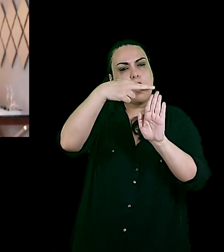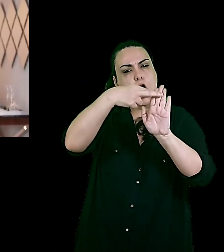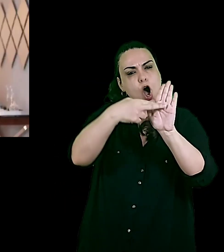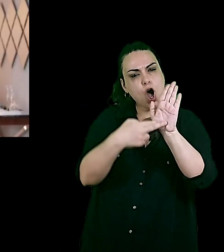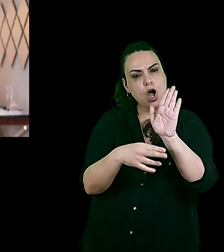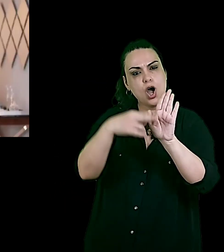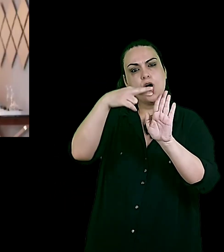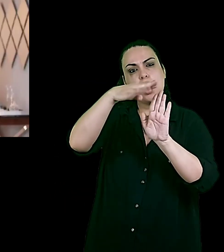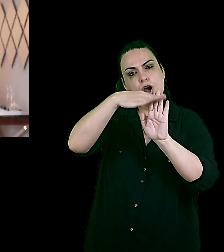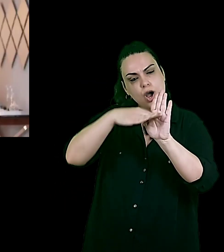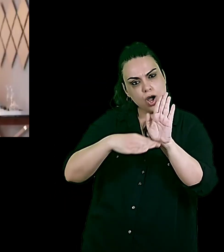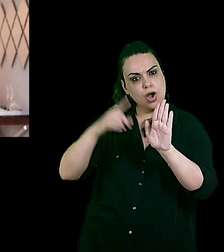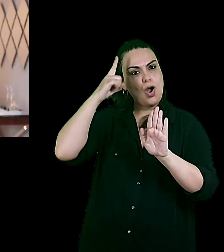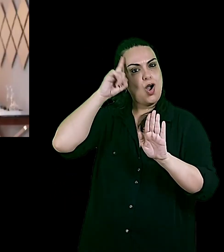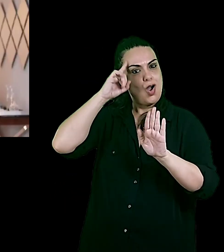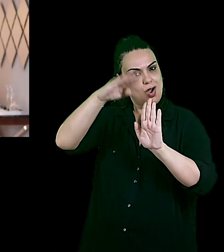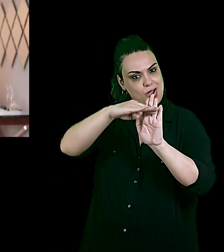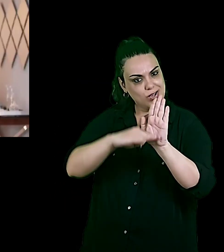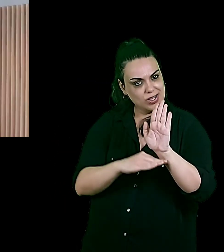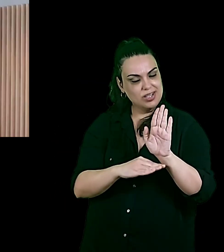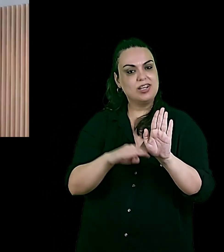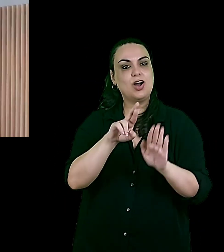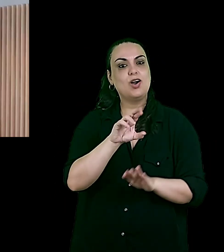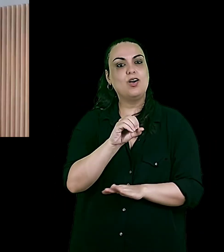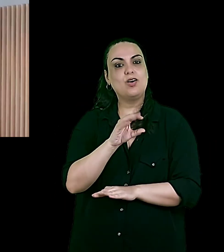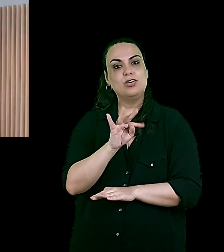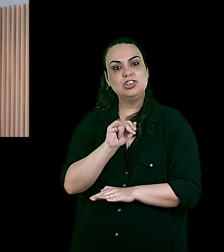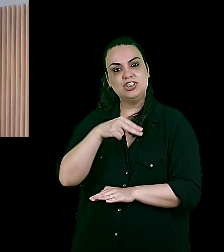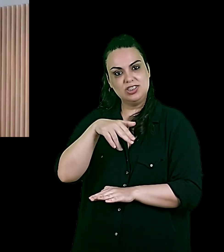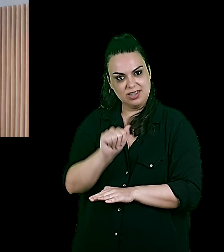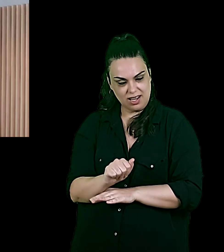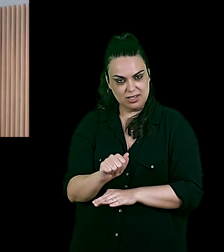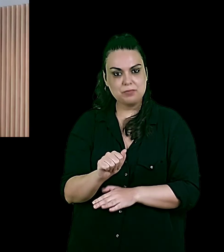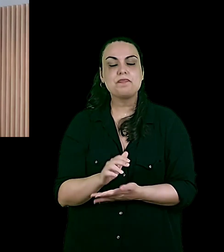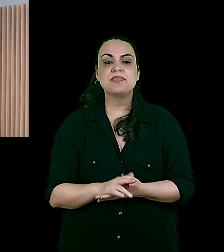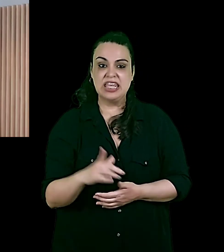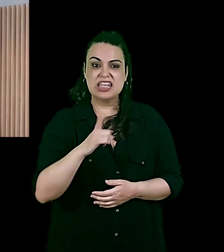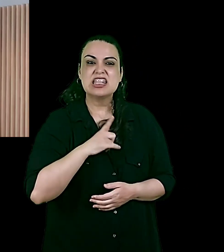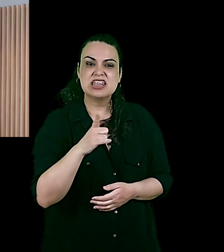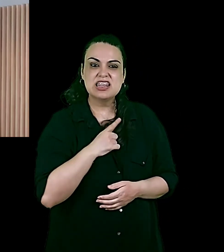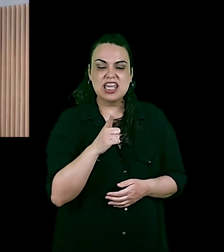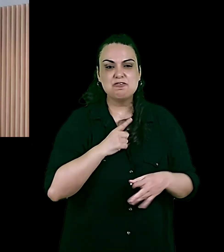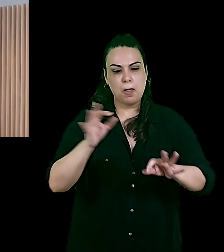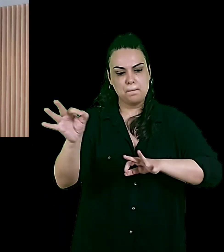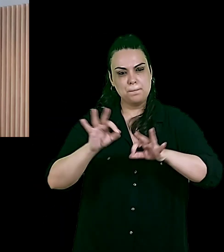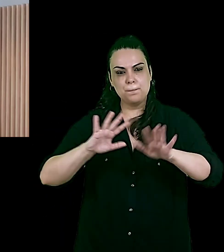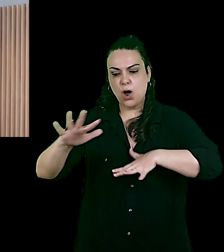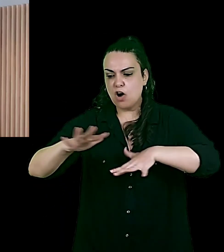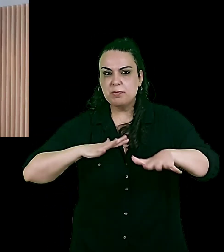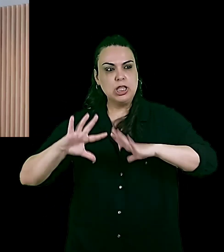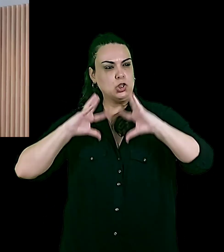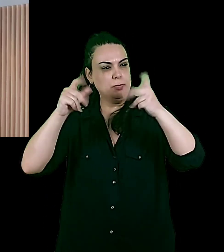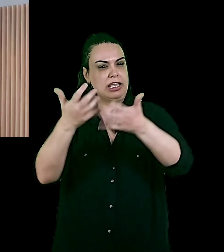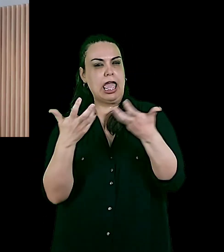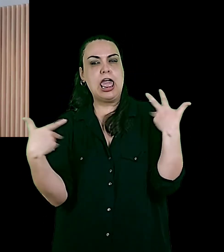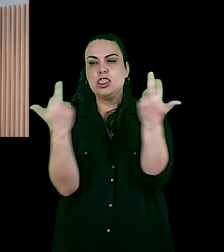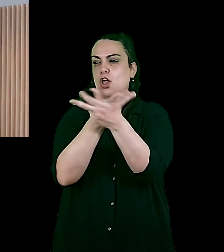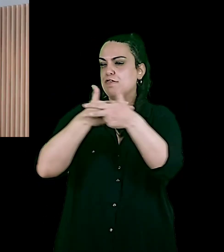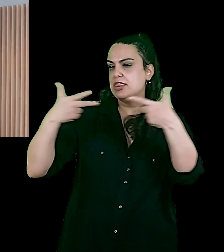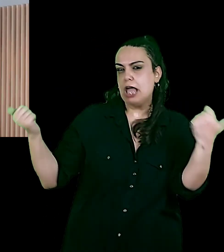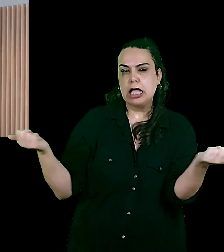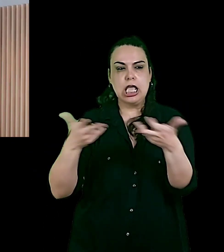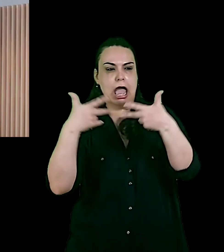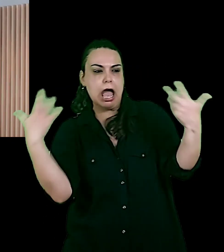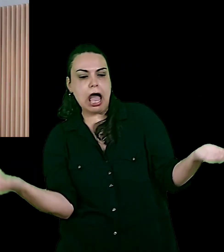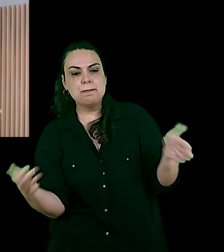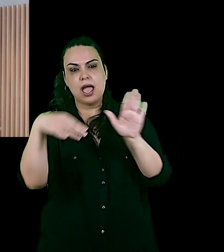e abaixa o preconceito à rotina, tá ok, gente? Teve um tempo aí, um movimento onde todo mundo queria novidade e a